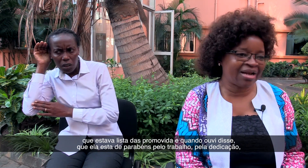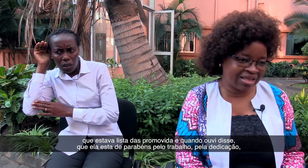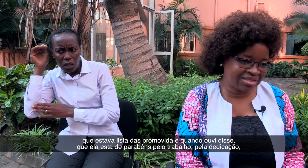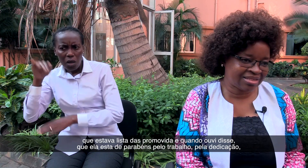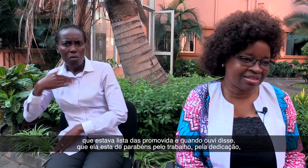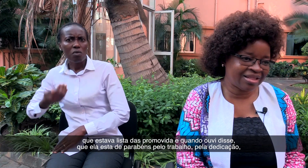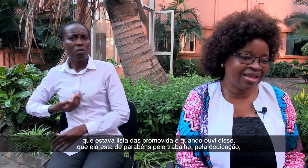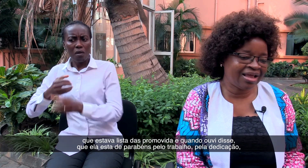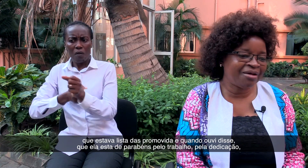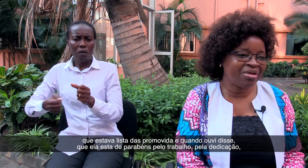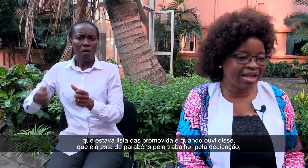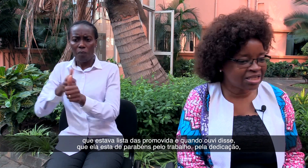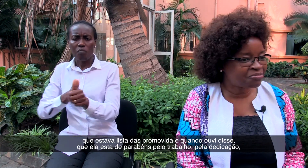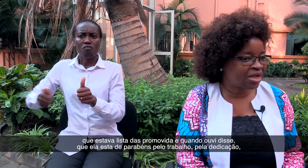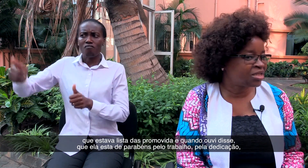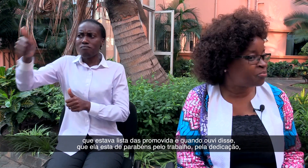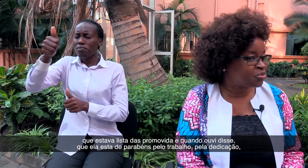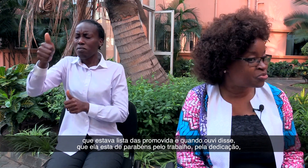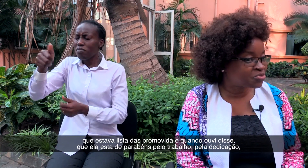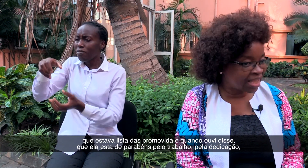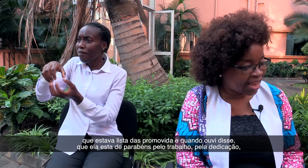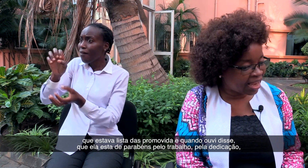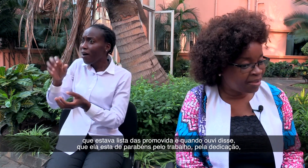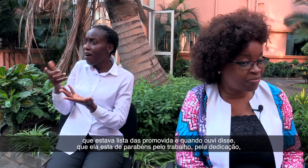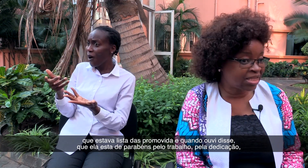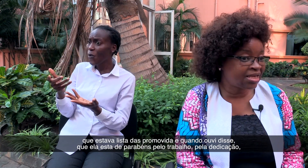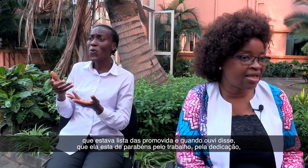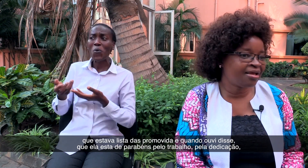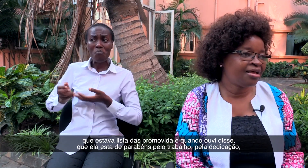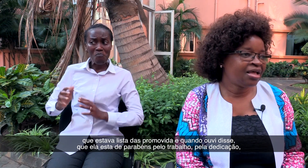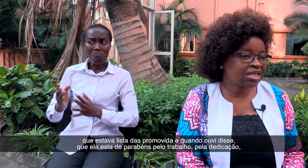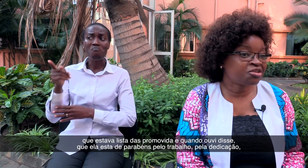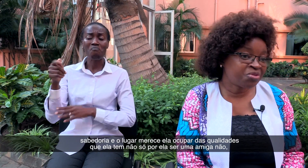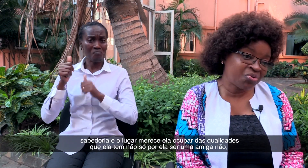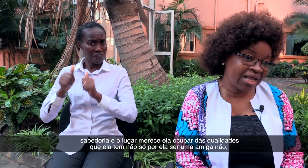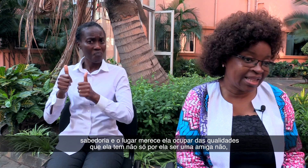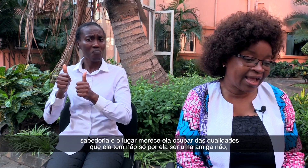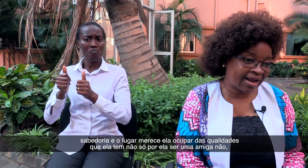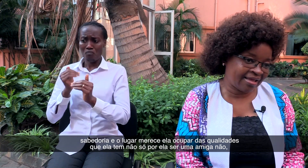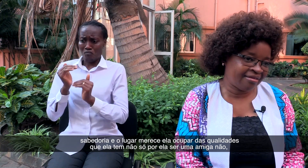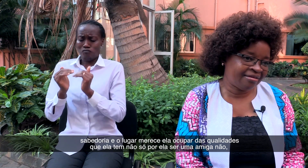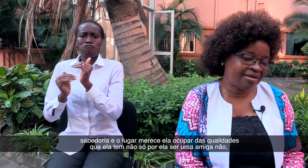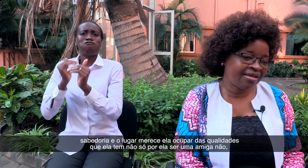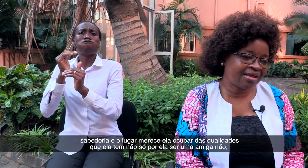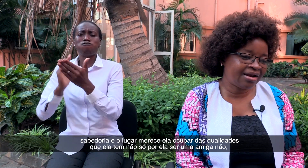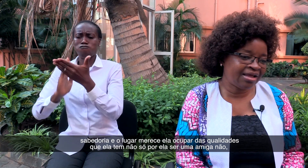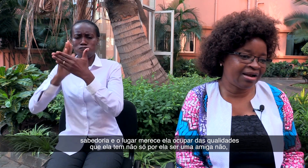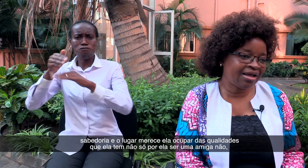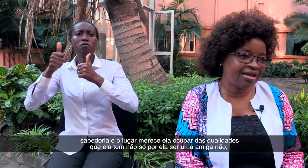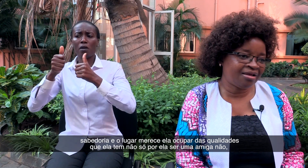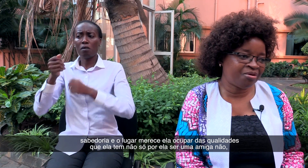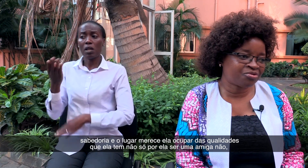Ela merece, né? Ela merece por causa do percurso dela e por causa da sabedoria dela, né?